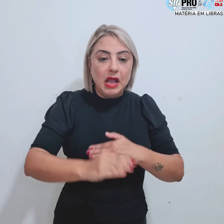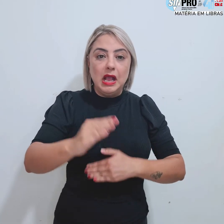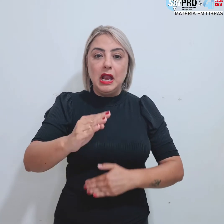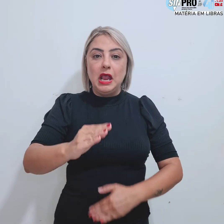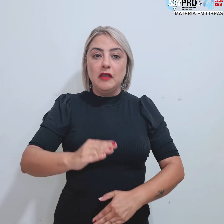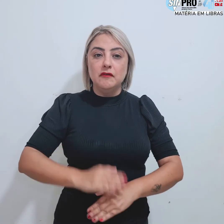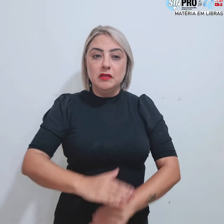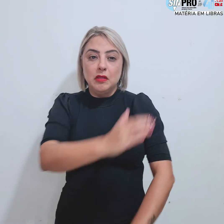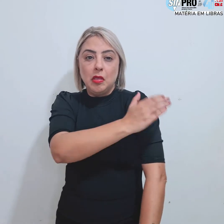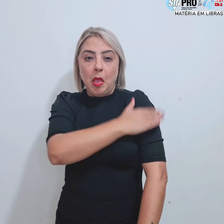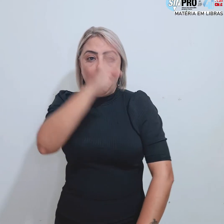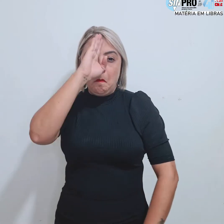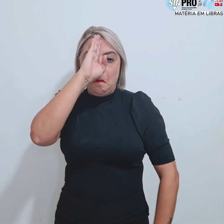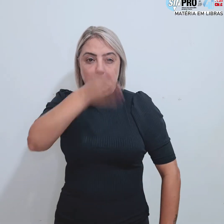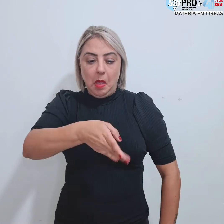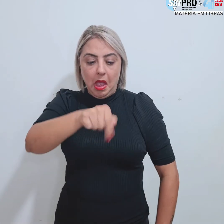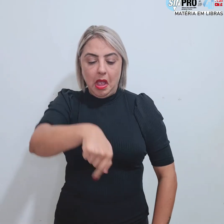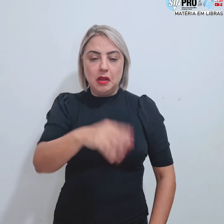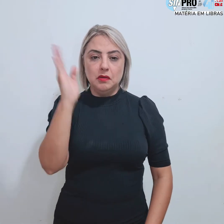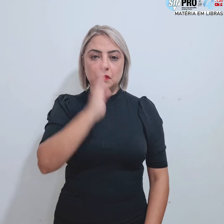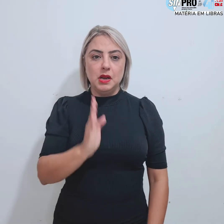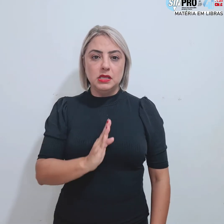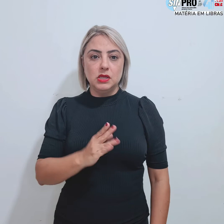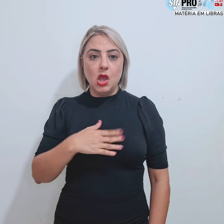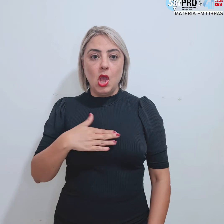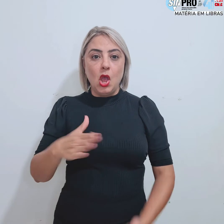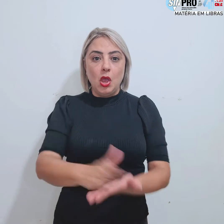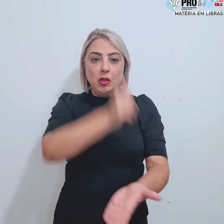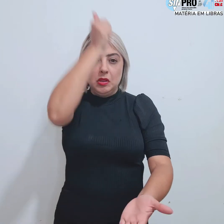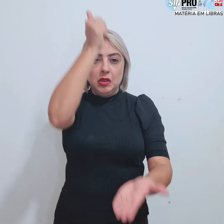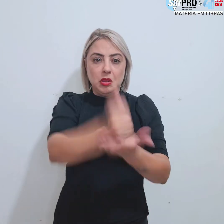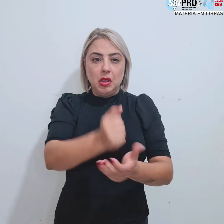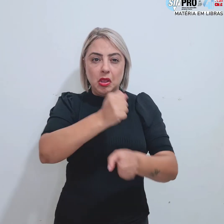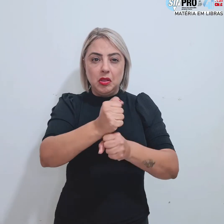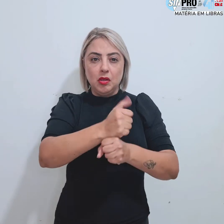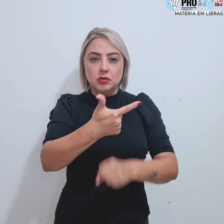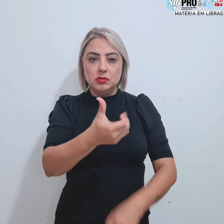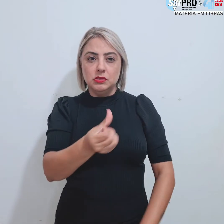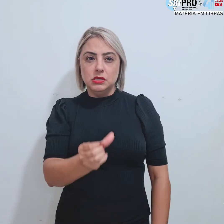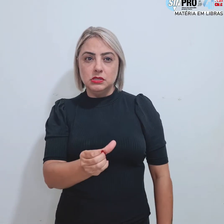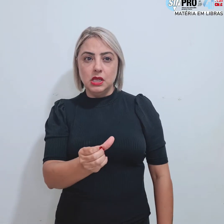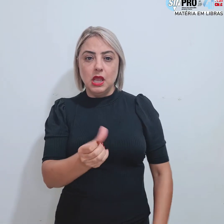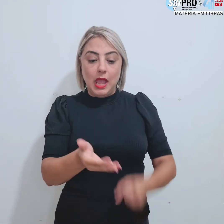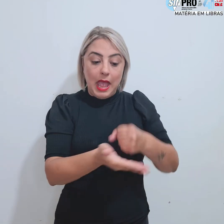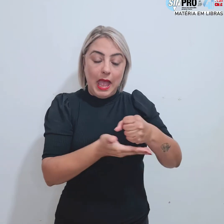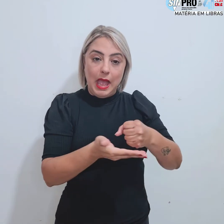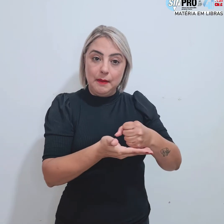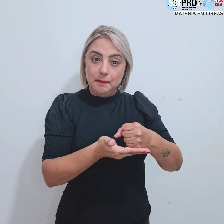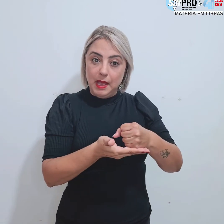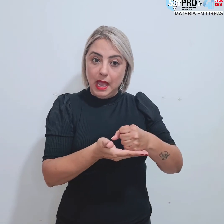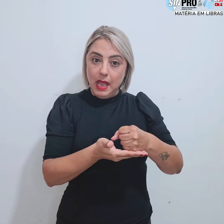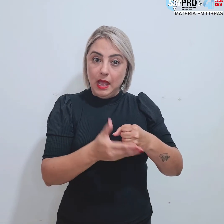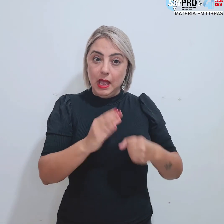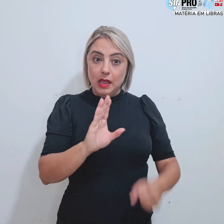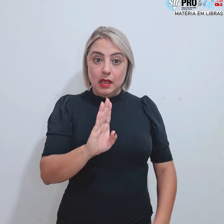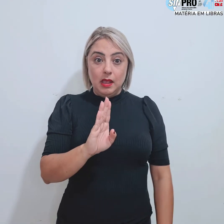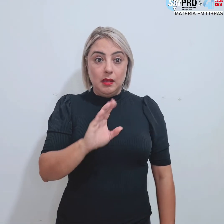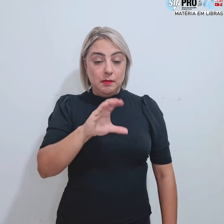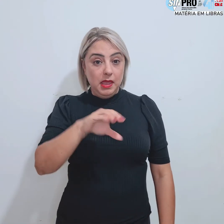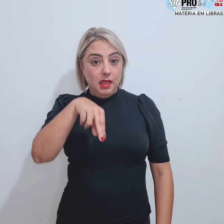avanço do fascismo no Brasil. Após o golpe de 2016, a Base Nacional Comum